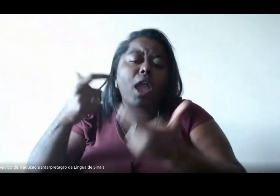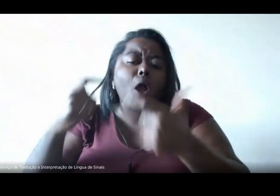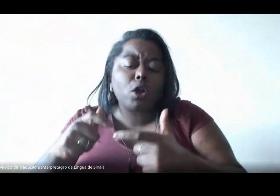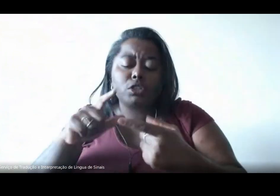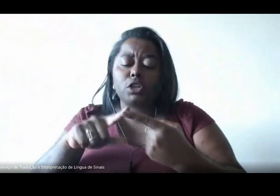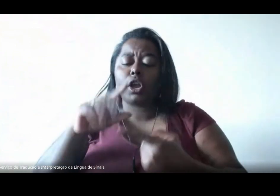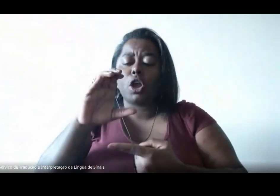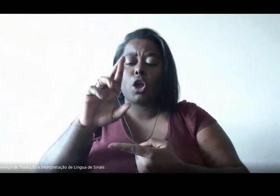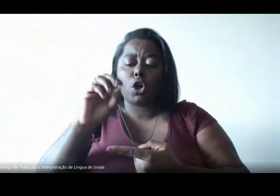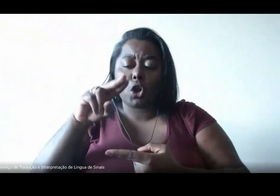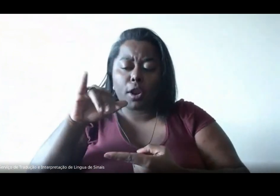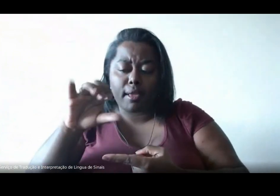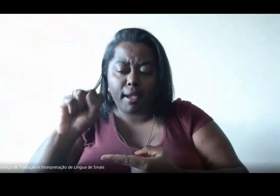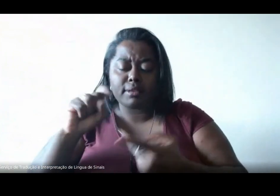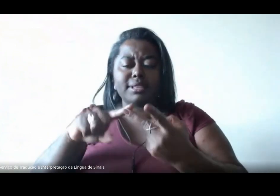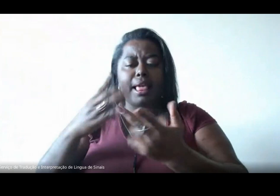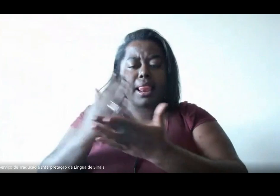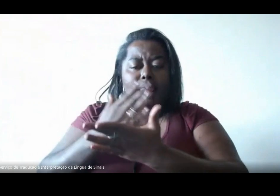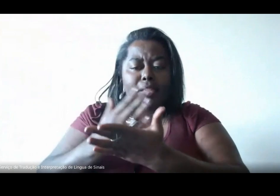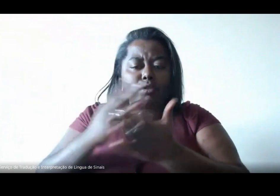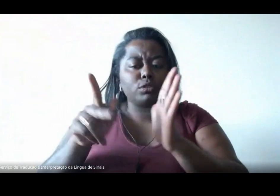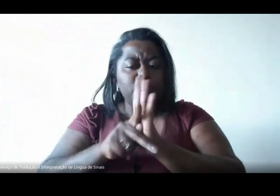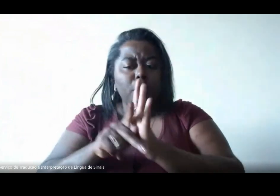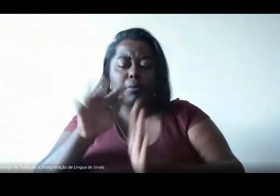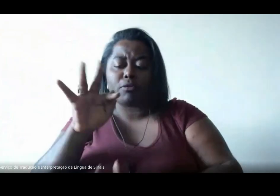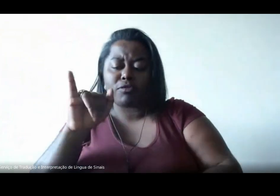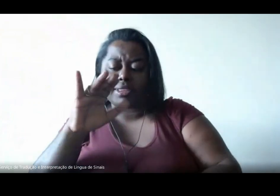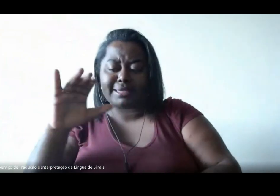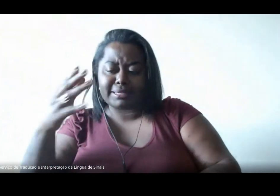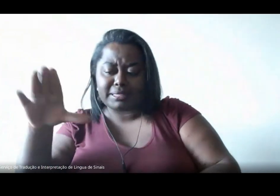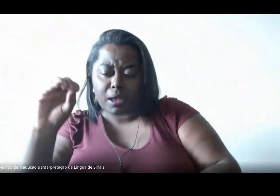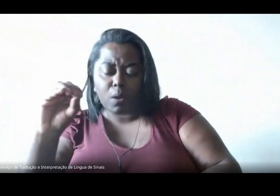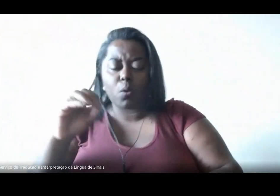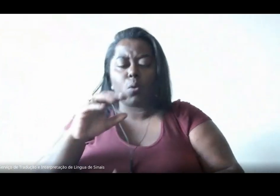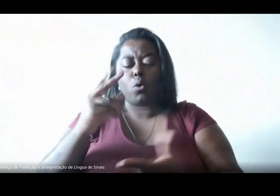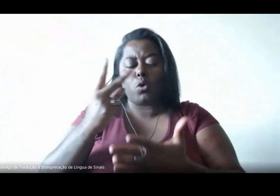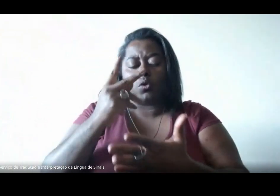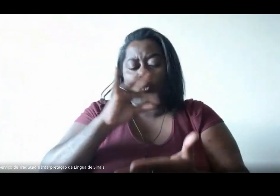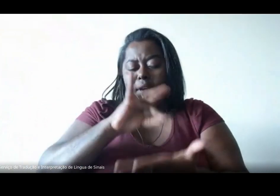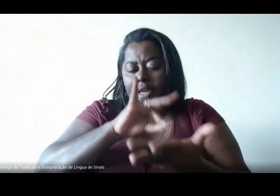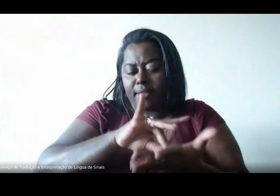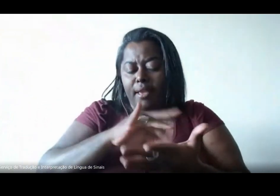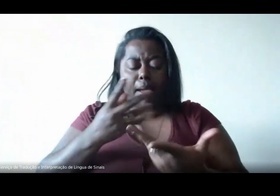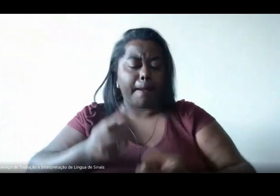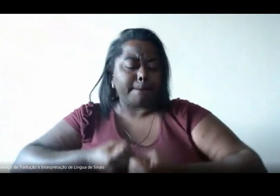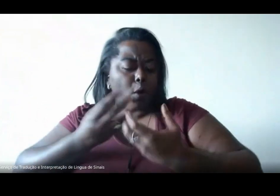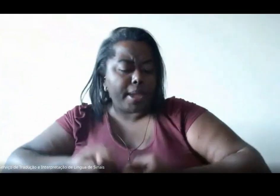de crônicas, de livros que misturam ficção, acontecimentos reais, etc. Poemas,